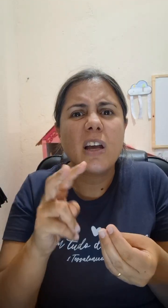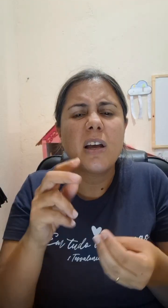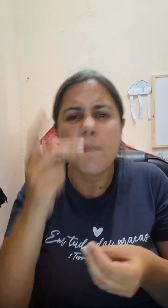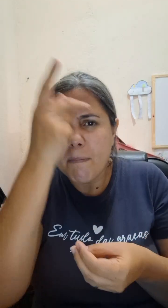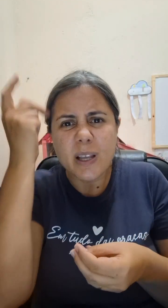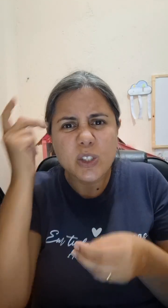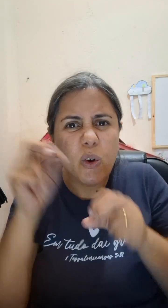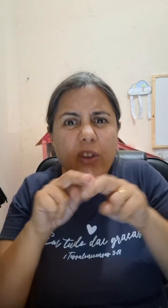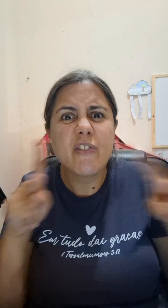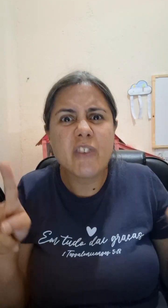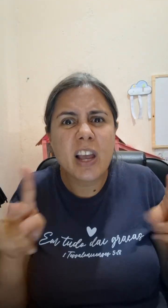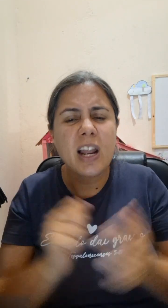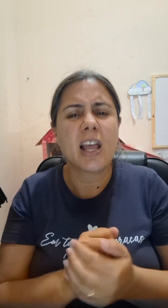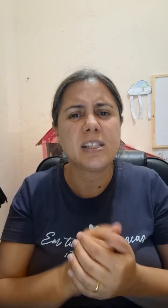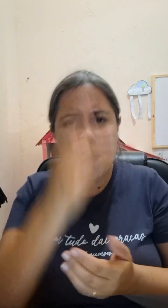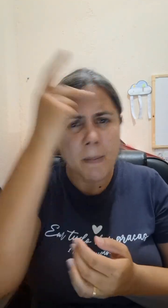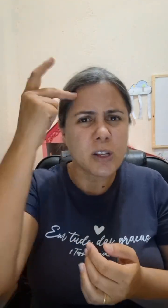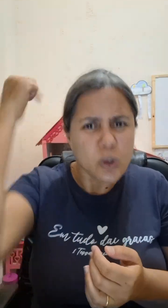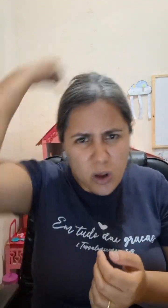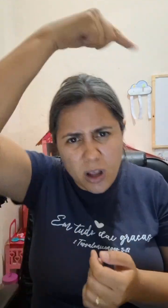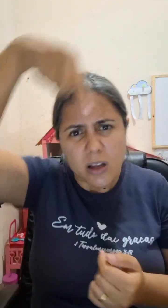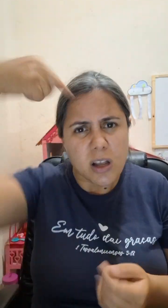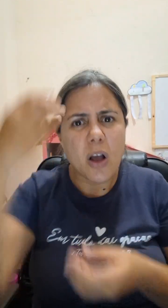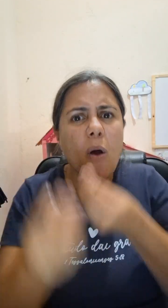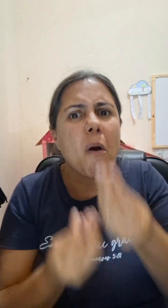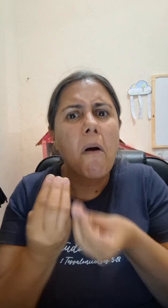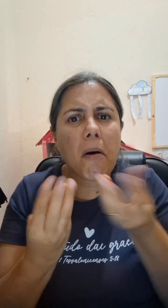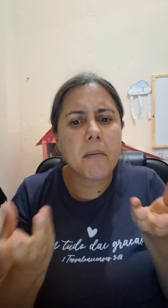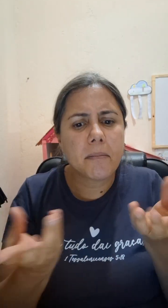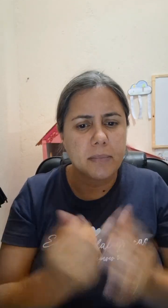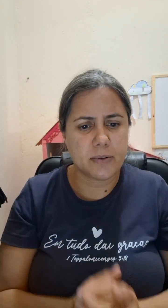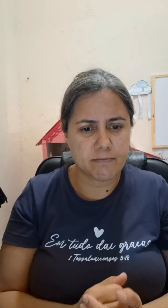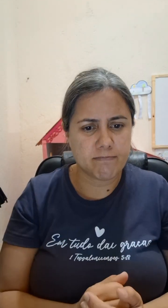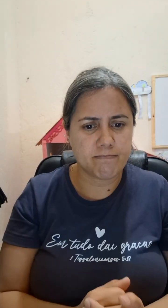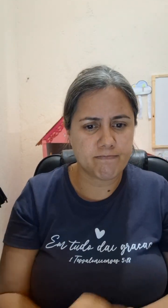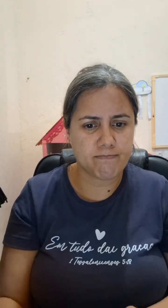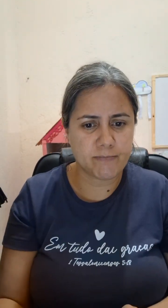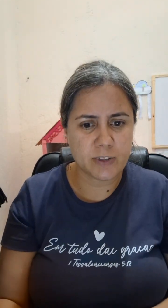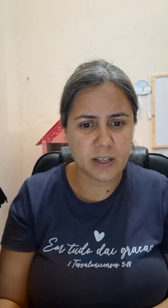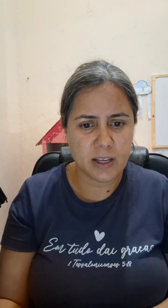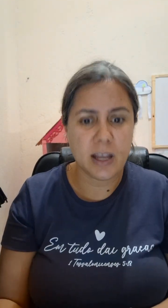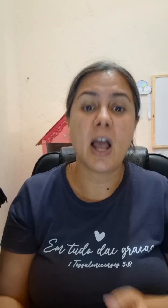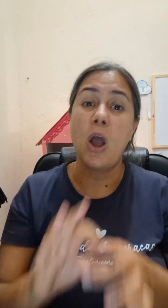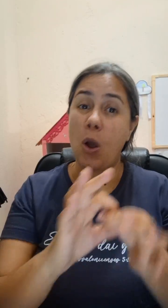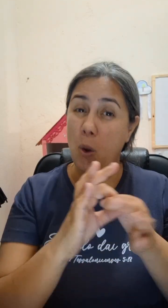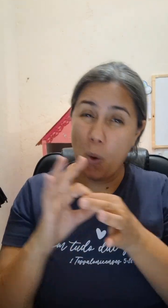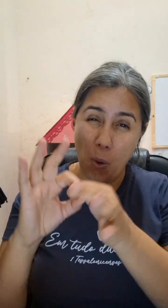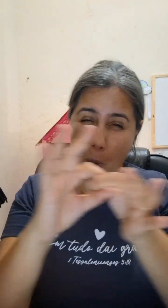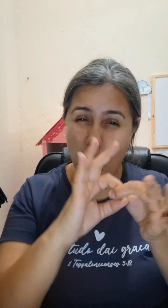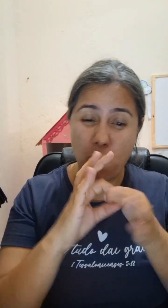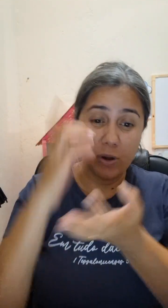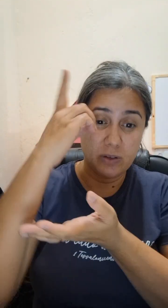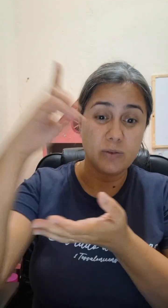misturassem com outras pessoas, como ia ver que as pessoas são diferentes, que ele é um povo santo, separado?